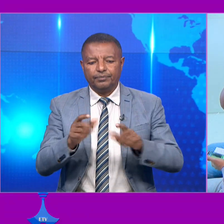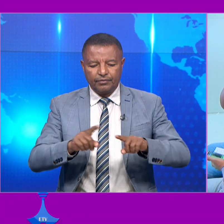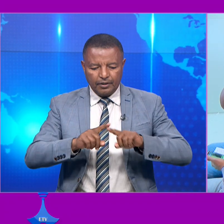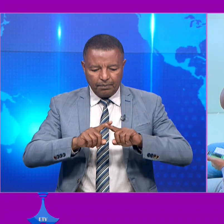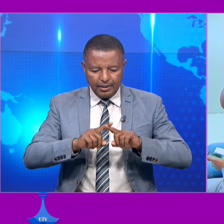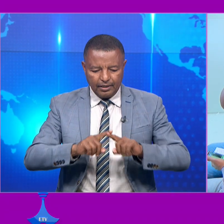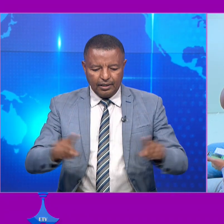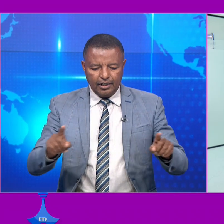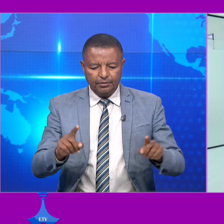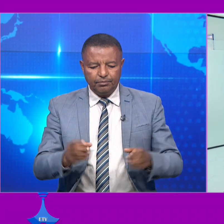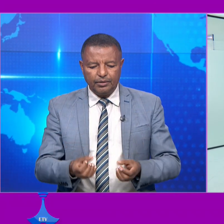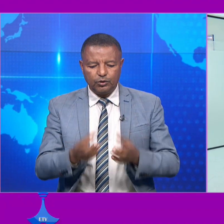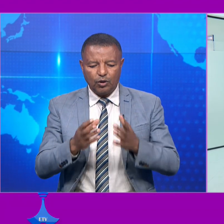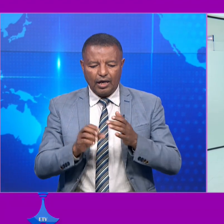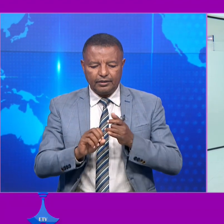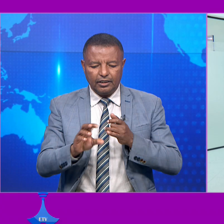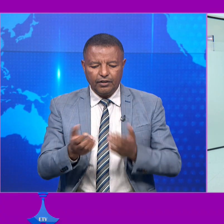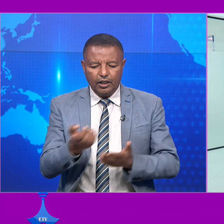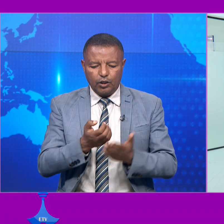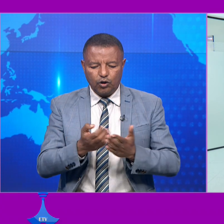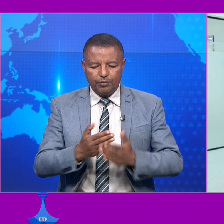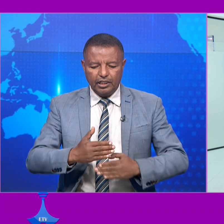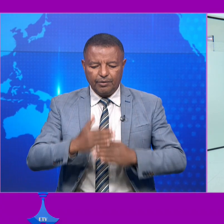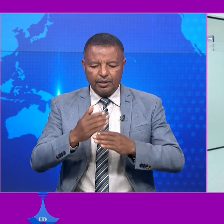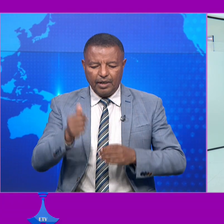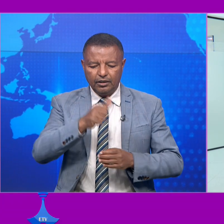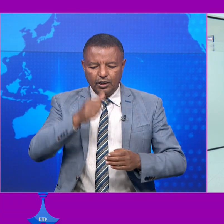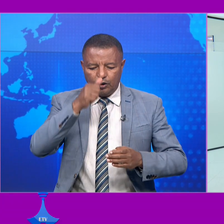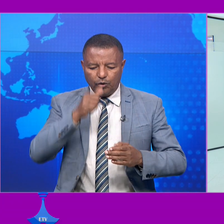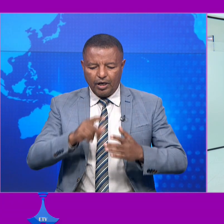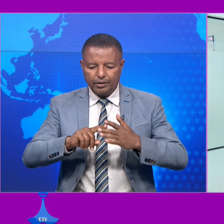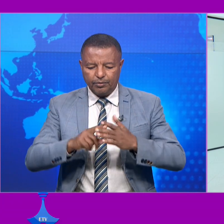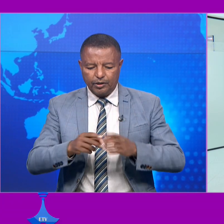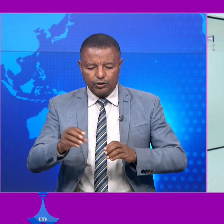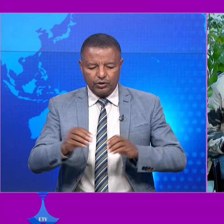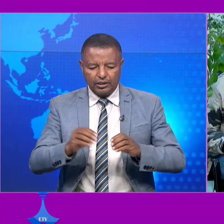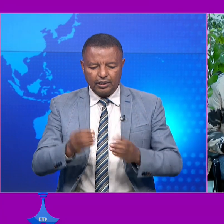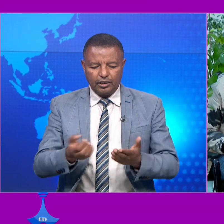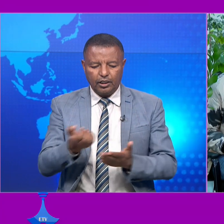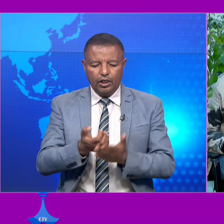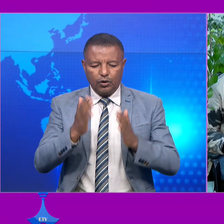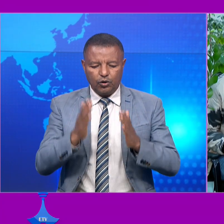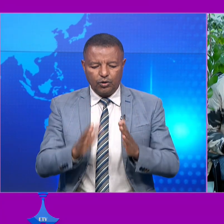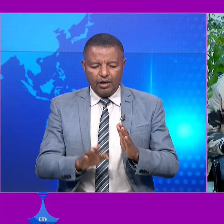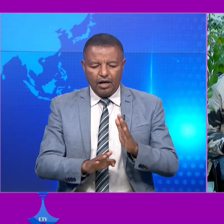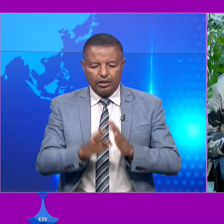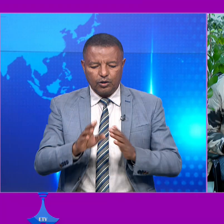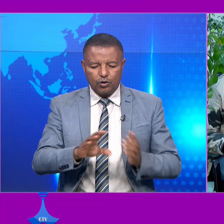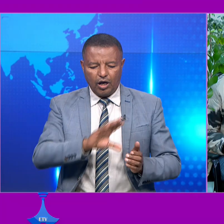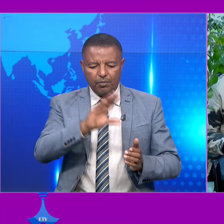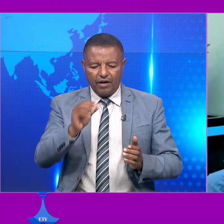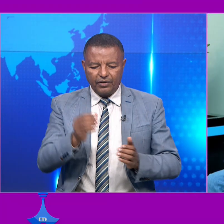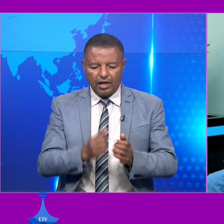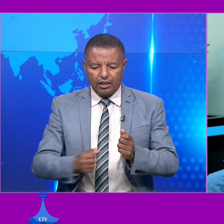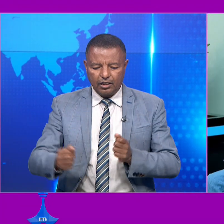ጠቅሰዋል። በተለይም በብዝሃ ዘርፍ ኢኮኖሚን ለመገንባት ኢትዮጵያ በጀመረችው እንቅስቃሴ ኢኮኖሚያ